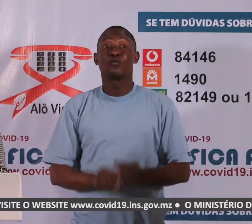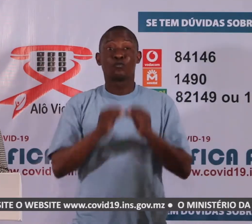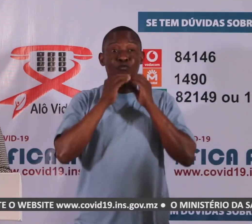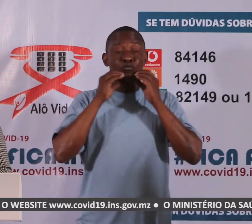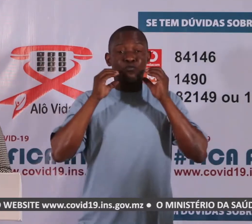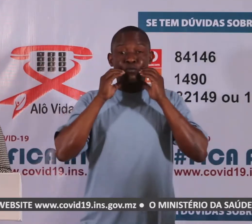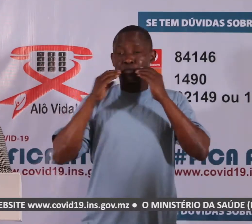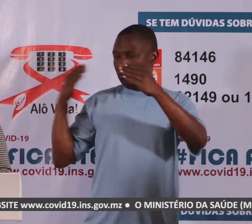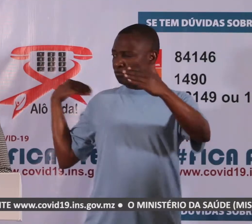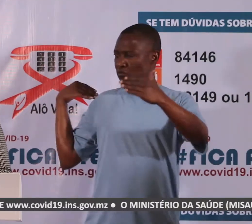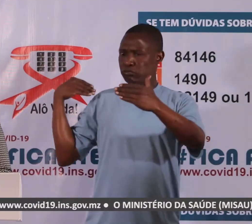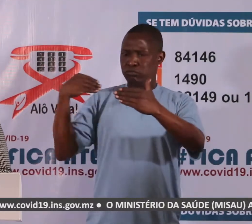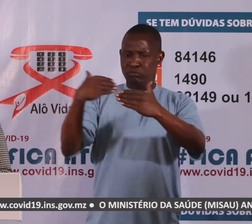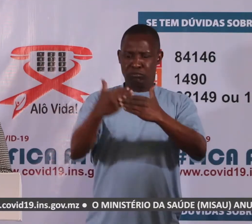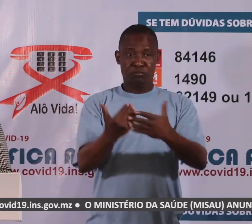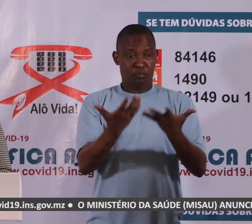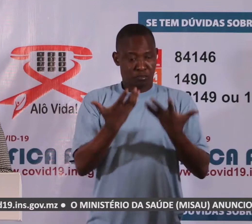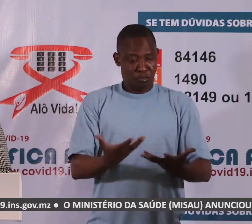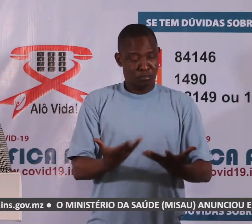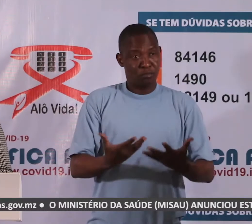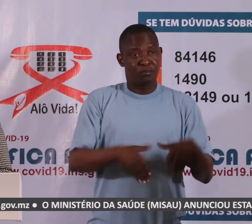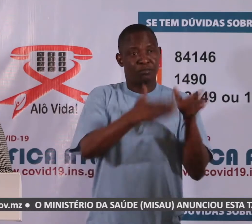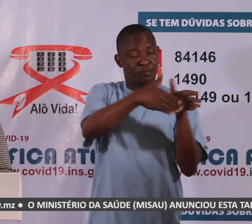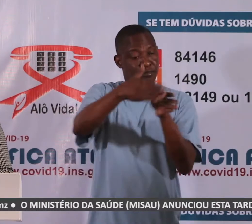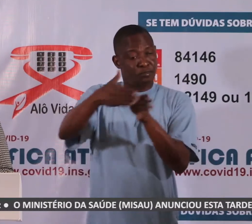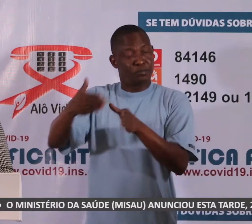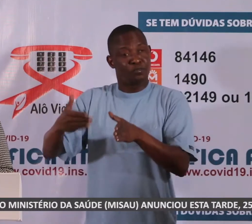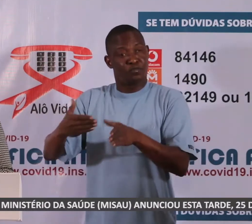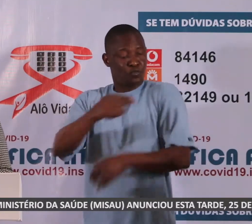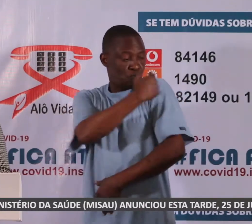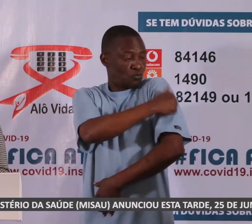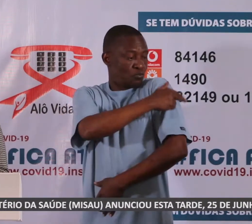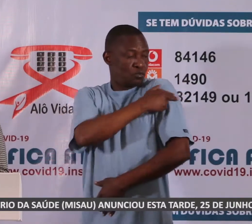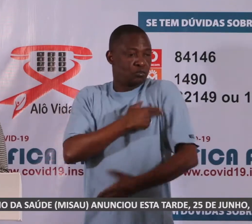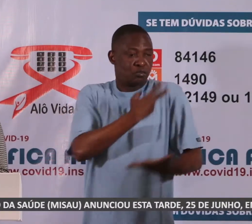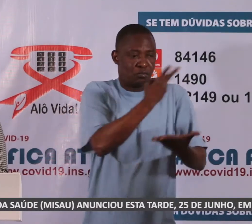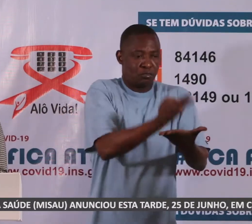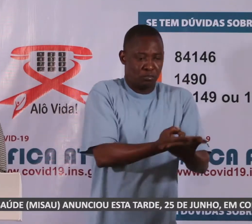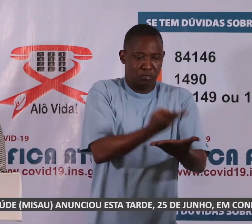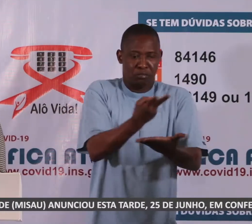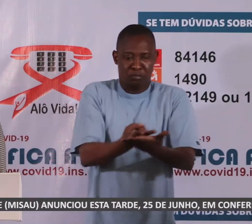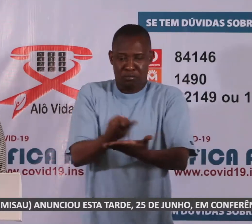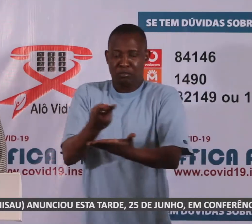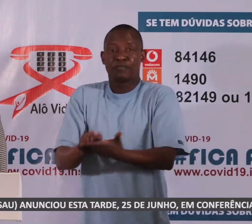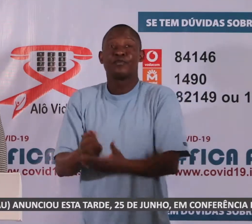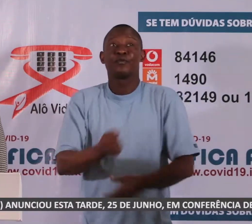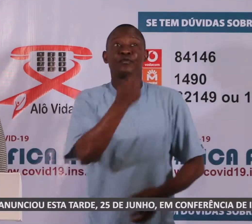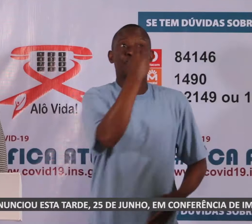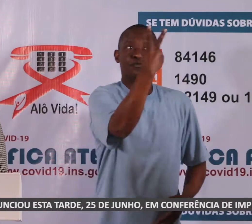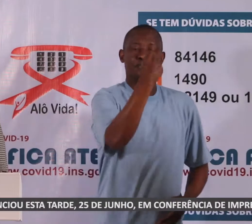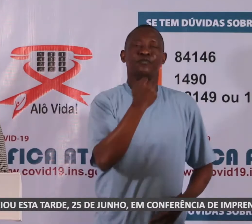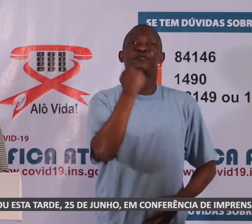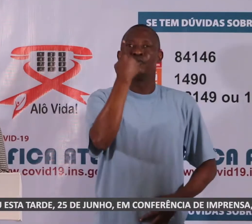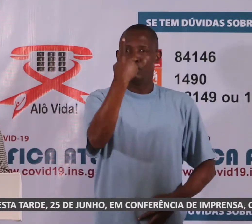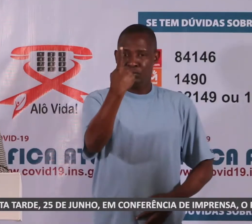um cumulativo de 21 indivíduos que foram internados por Covid-19.